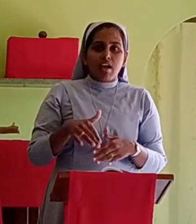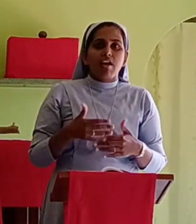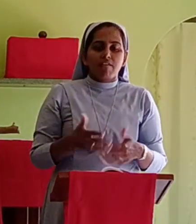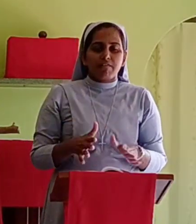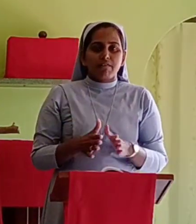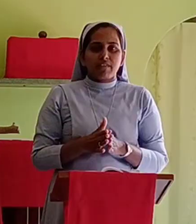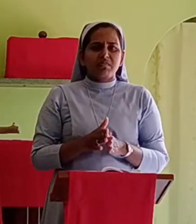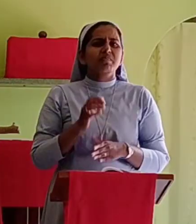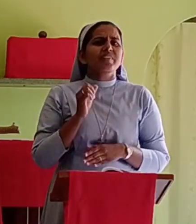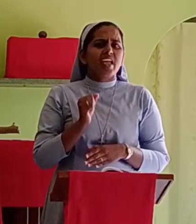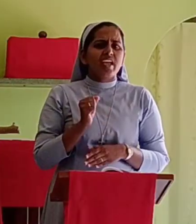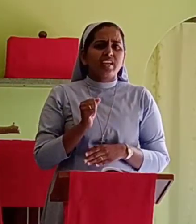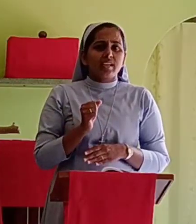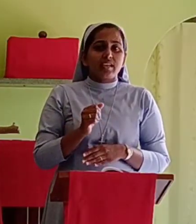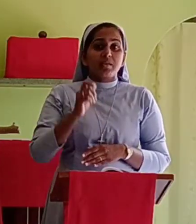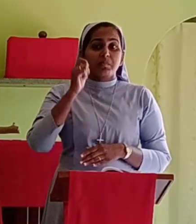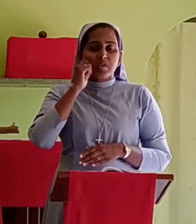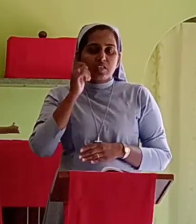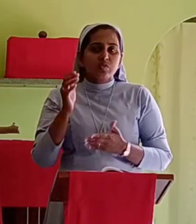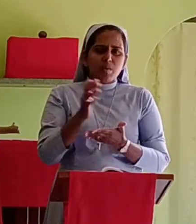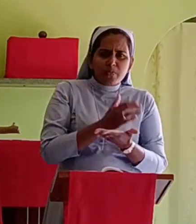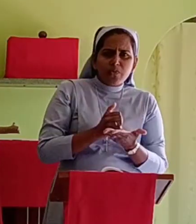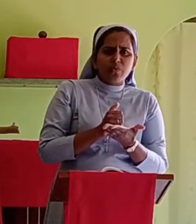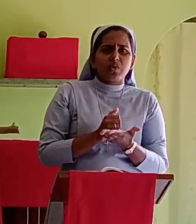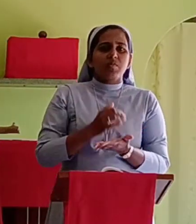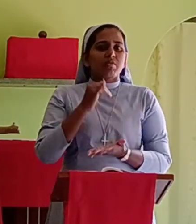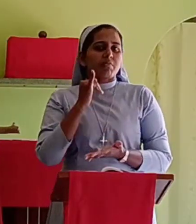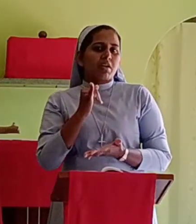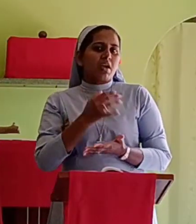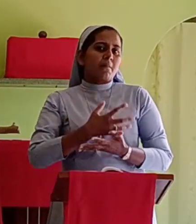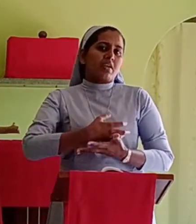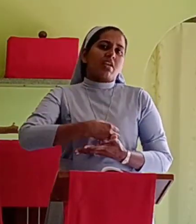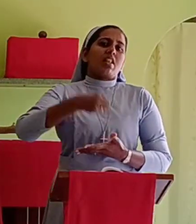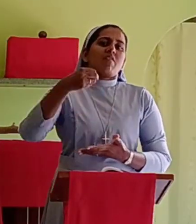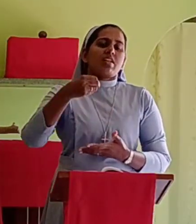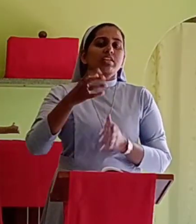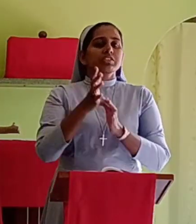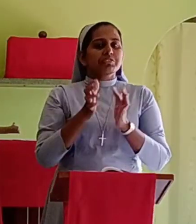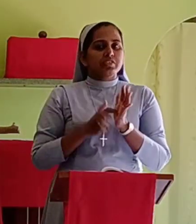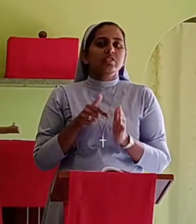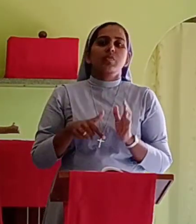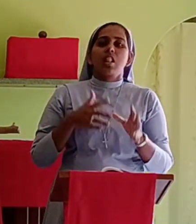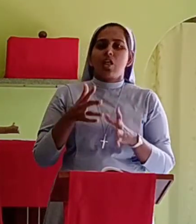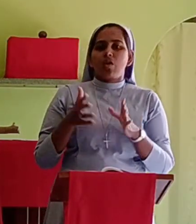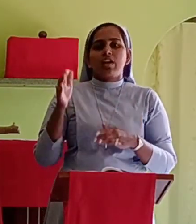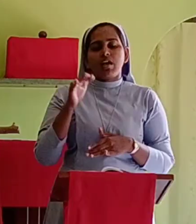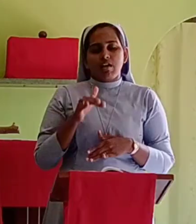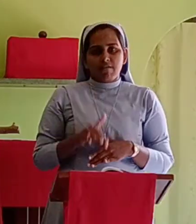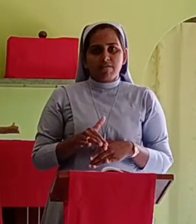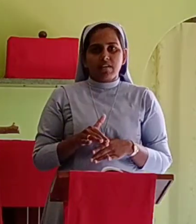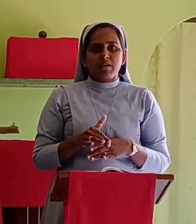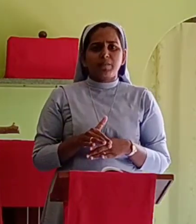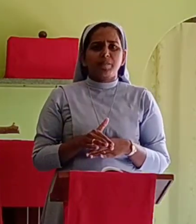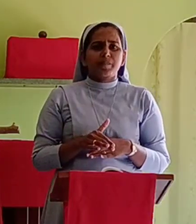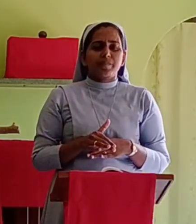වහන්සේ කුරුසපත් වී උකුත් වූයේ අද දවසේ. එදා උන්වහන්සේ කුරුසියේ ඇන ගසනු